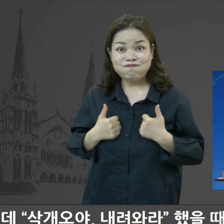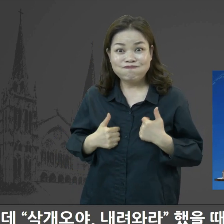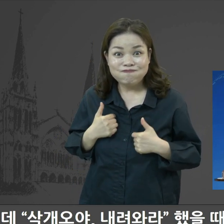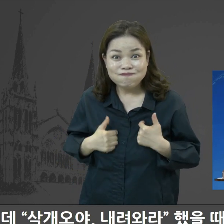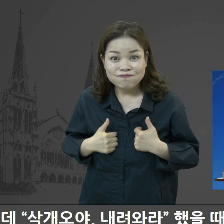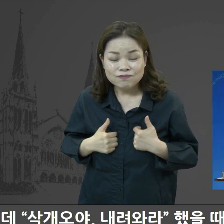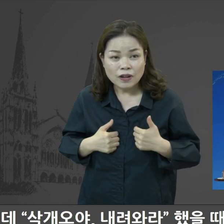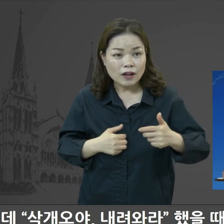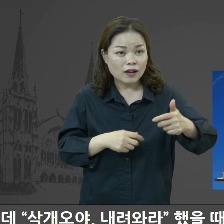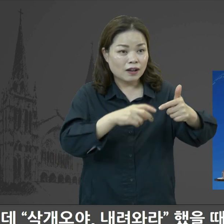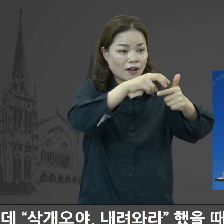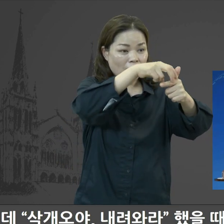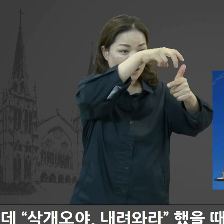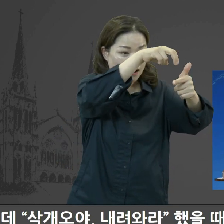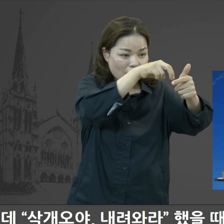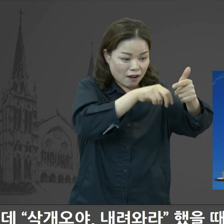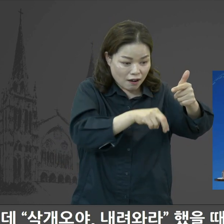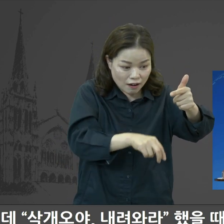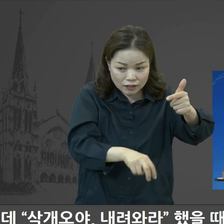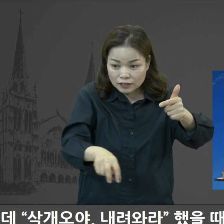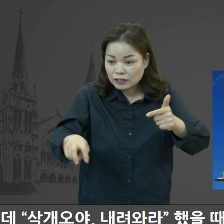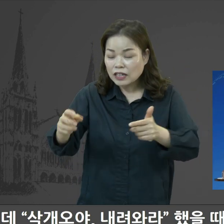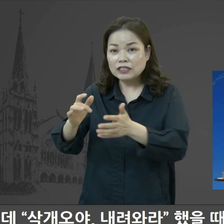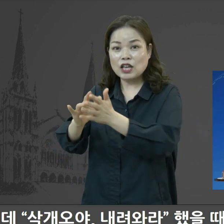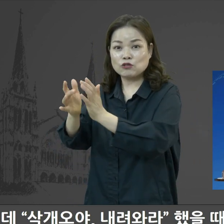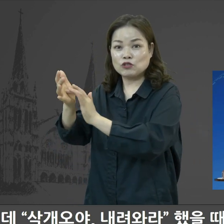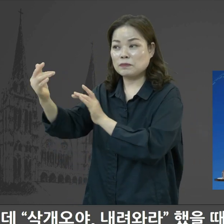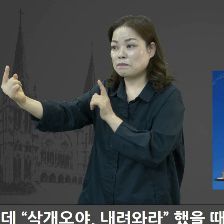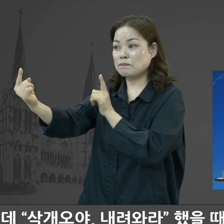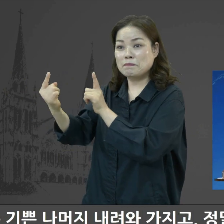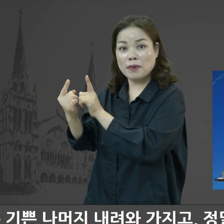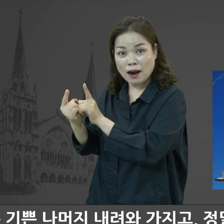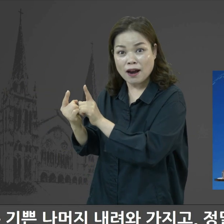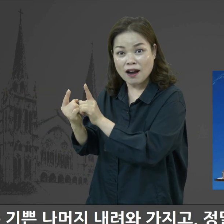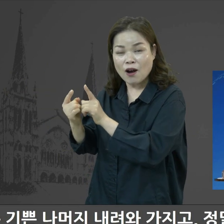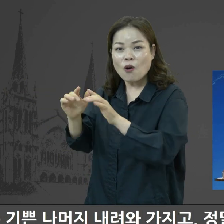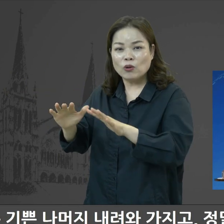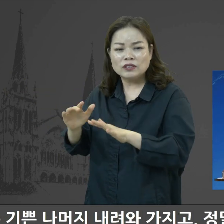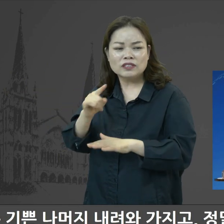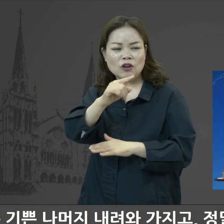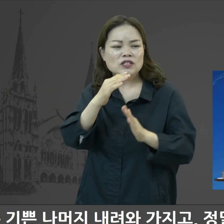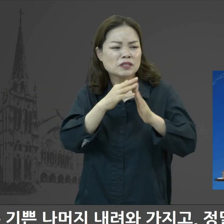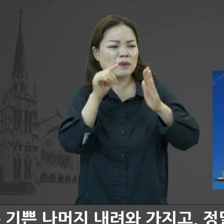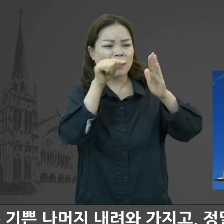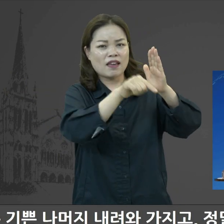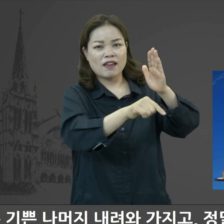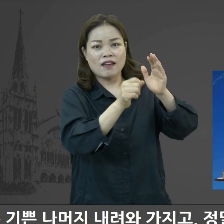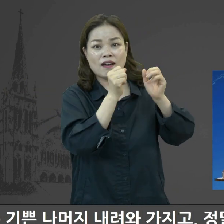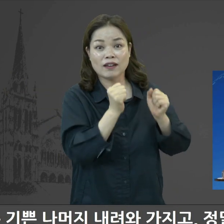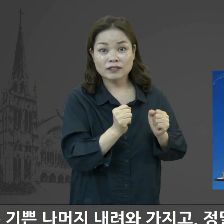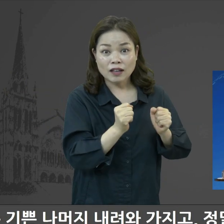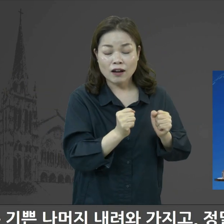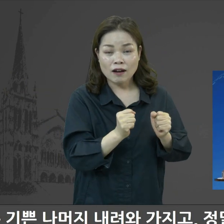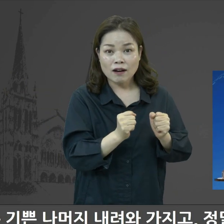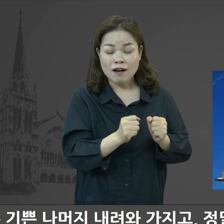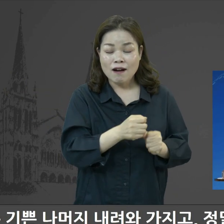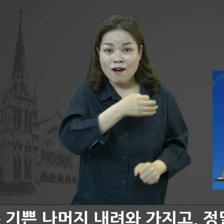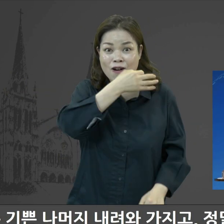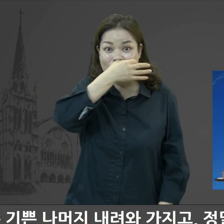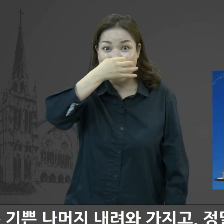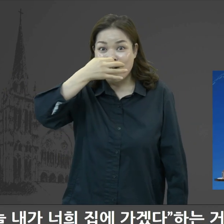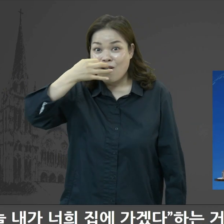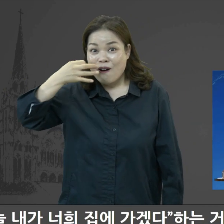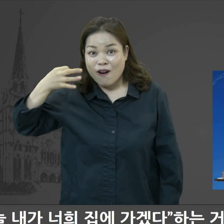나머지 내려와가지고 정말 예수님 만났는데 예수님이 오늘 내가 너희 집에 가겠다는 거예요. 얼마나